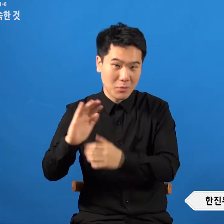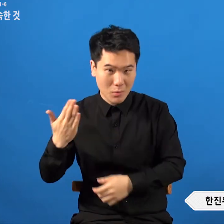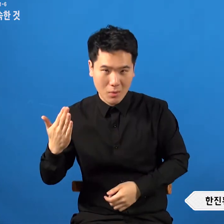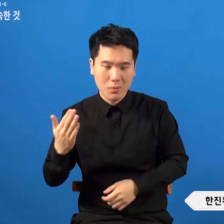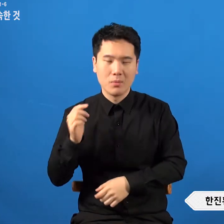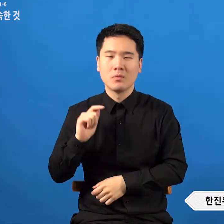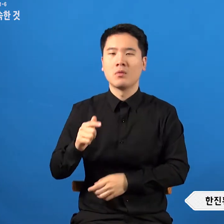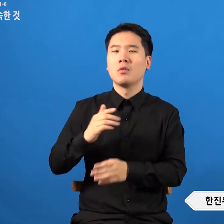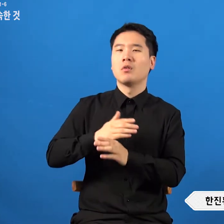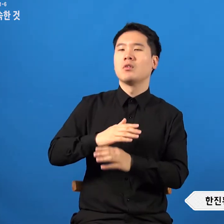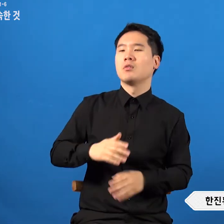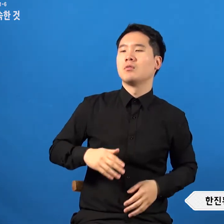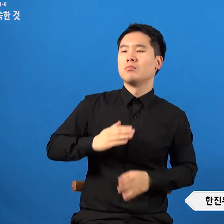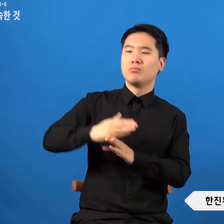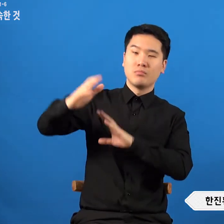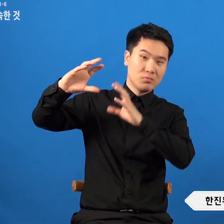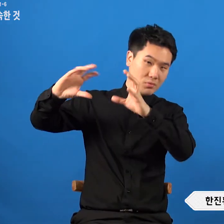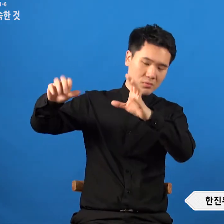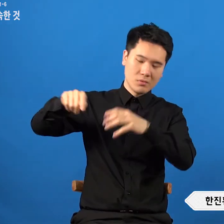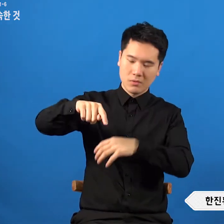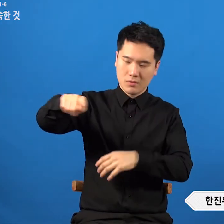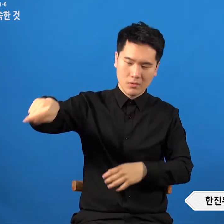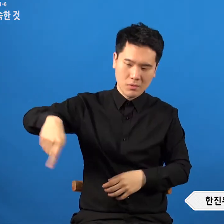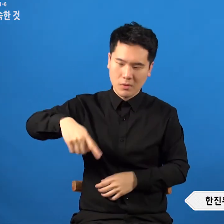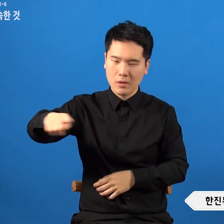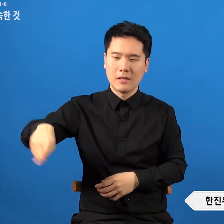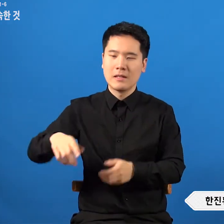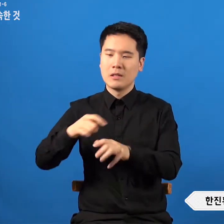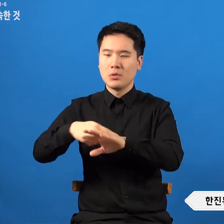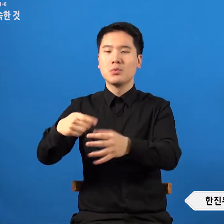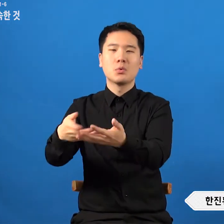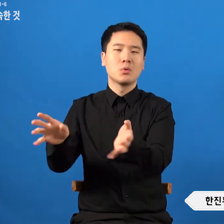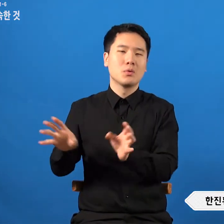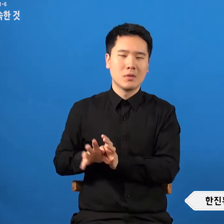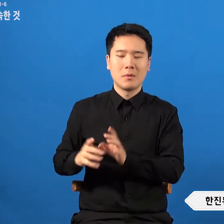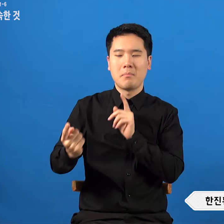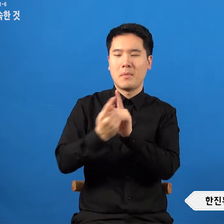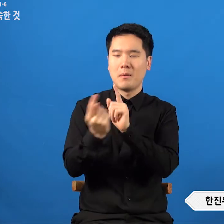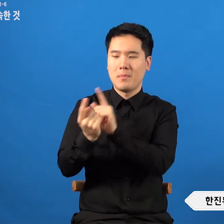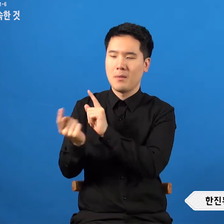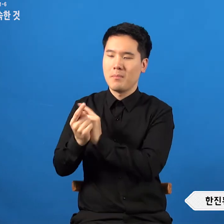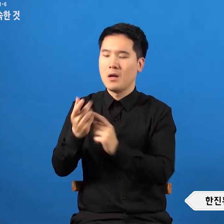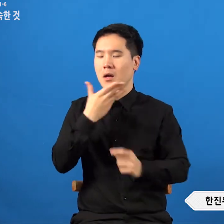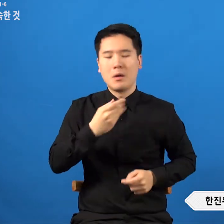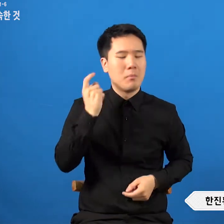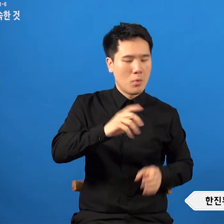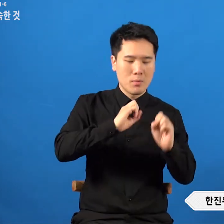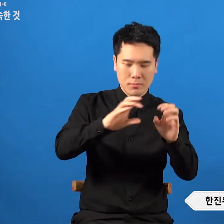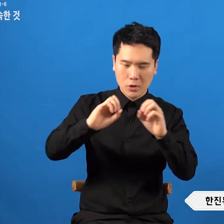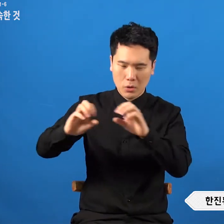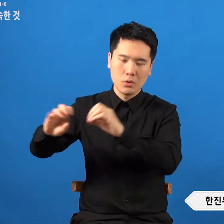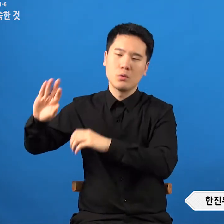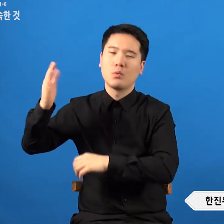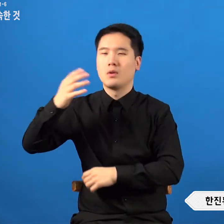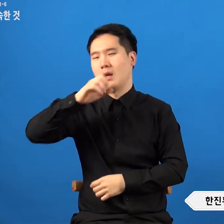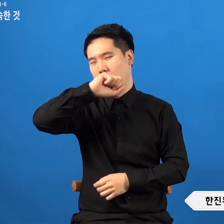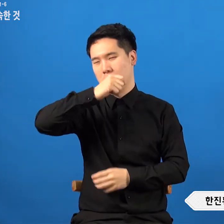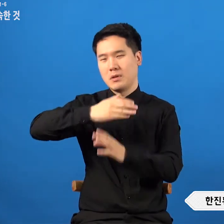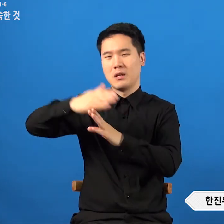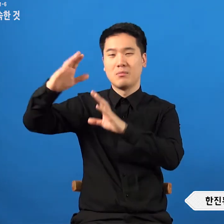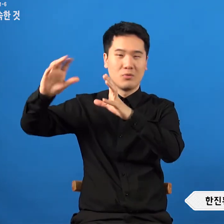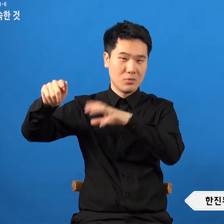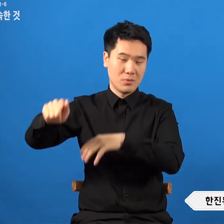북부 소수 부족 사역에 엄청난 열매를 맺게 해주셨습니다. 빌립을 광야로 떠다